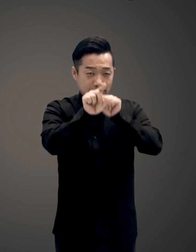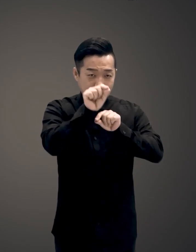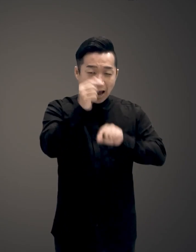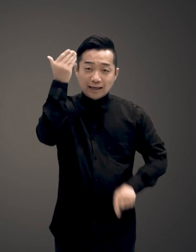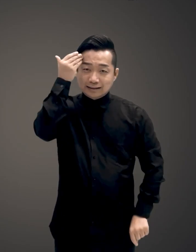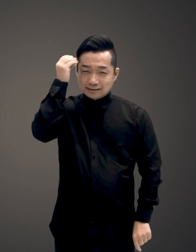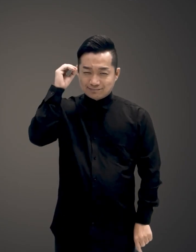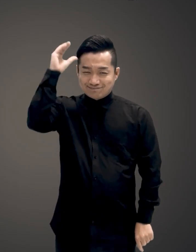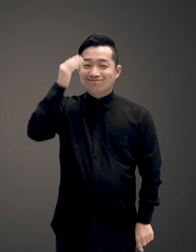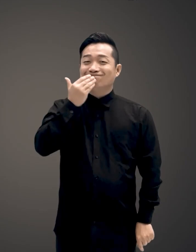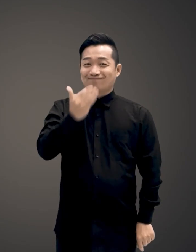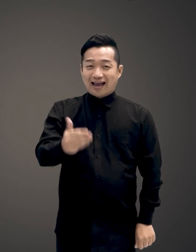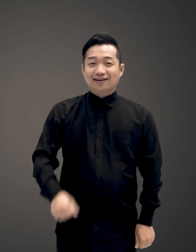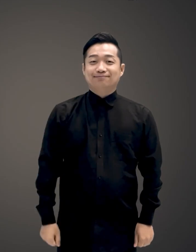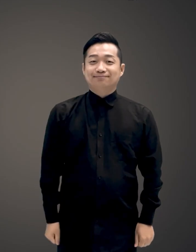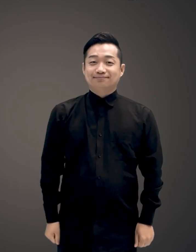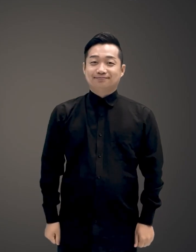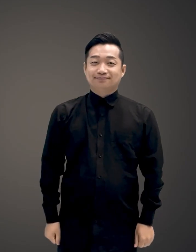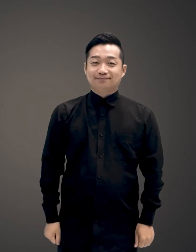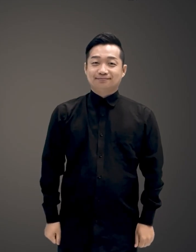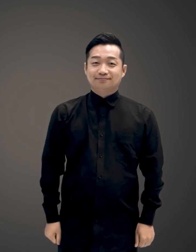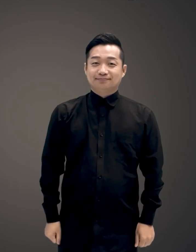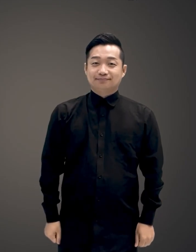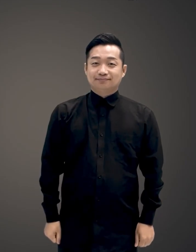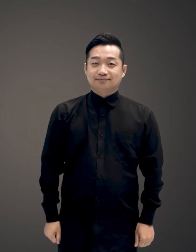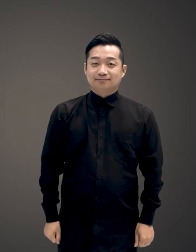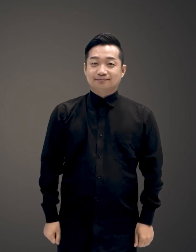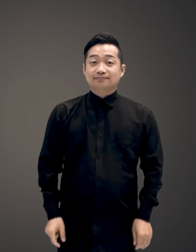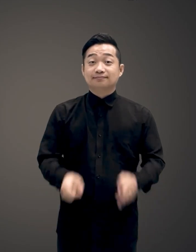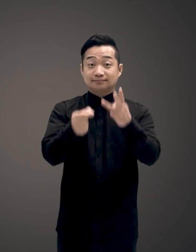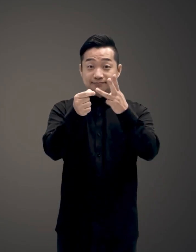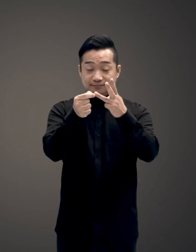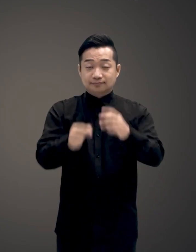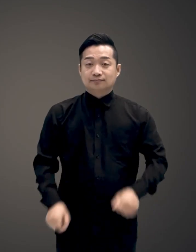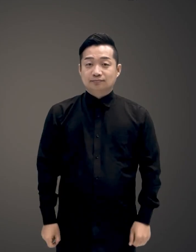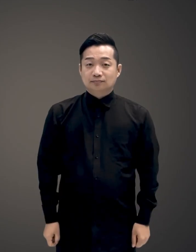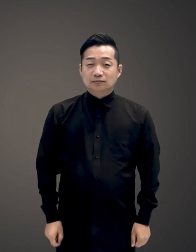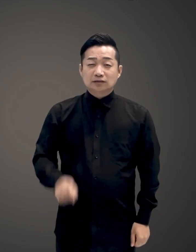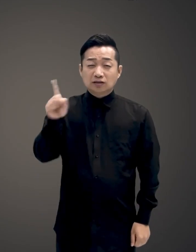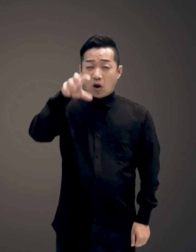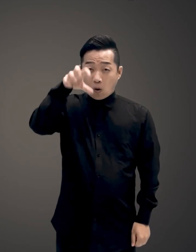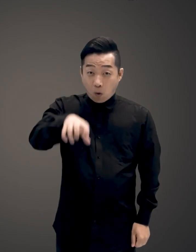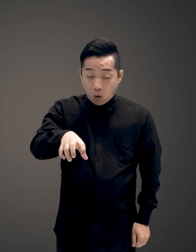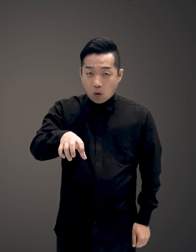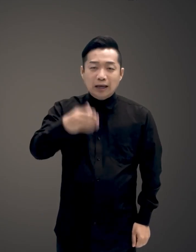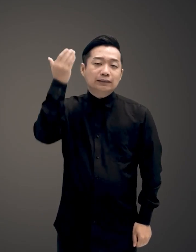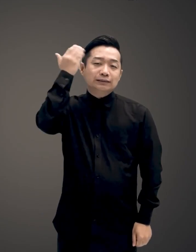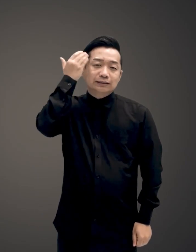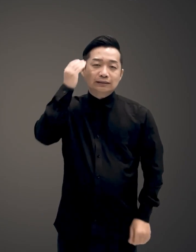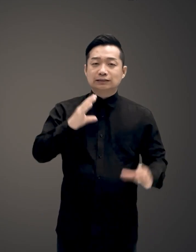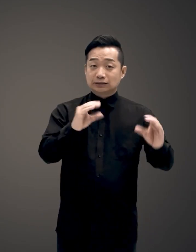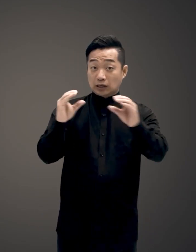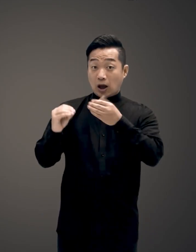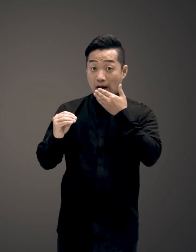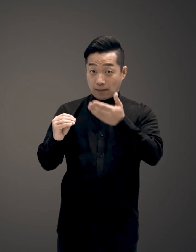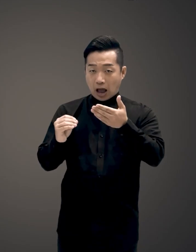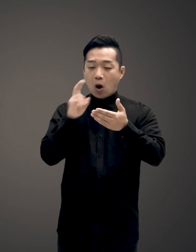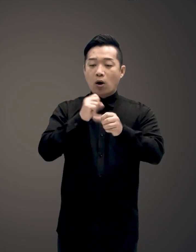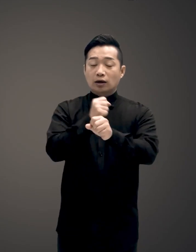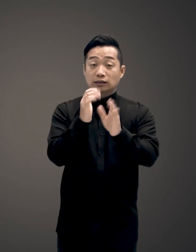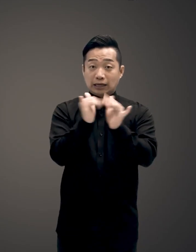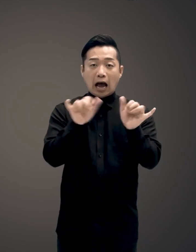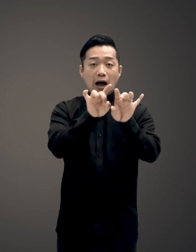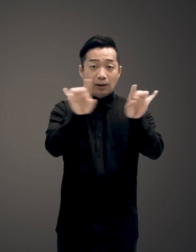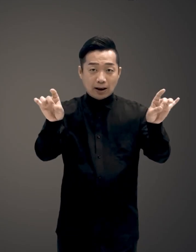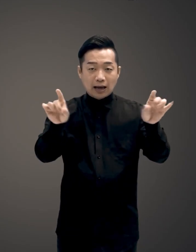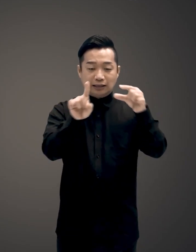정보만 쏙쏙 레알 꼬갈로 크랄못 탈출해요. 크랄 가이드 셋. 어디서나 클래식 대화가